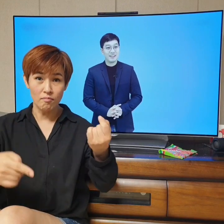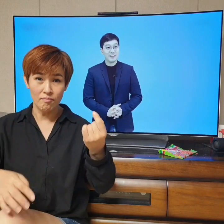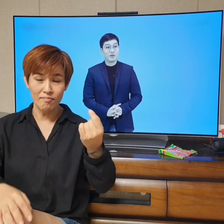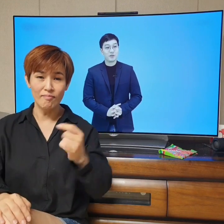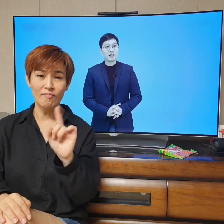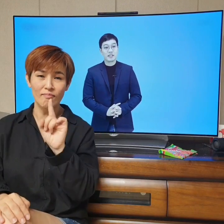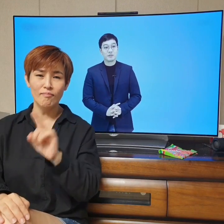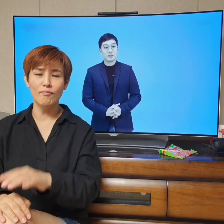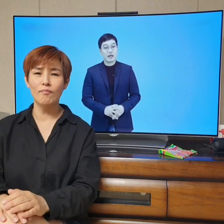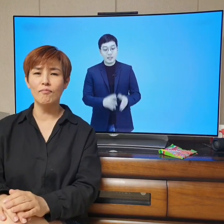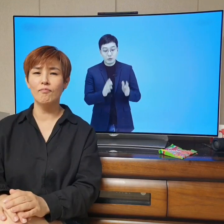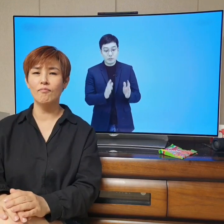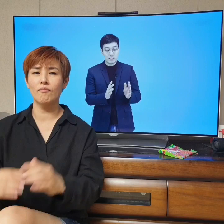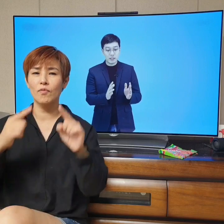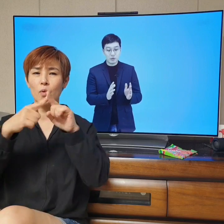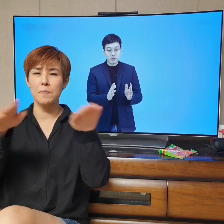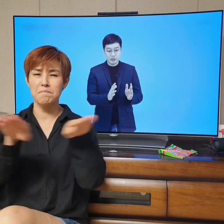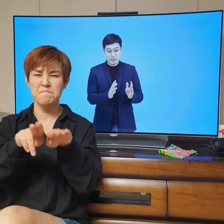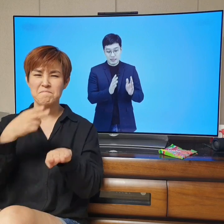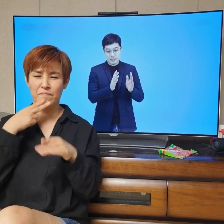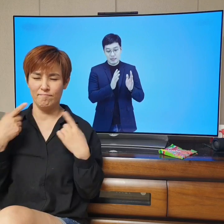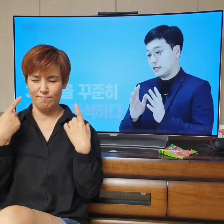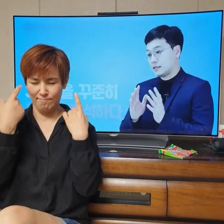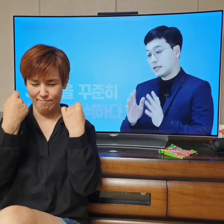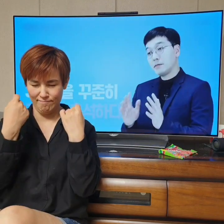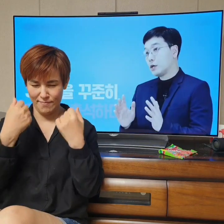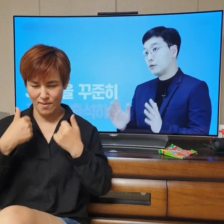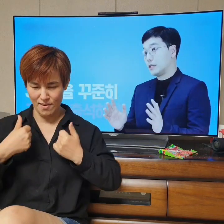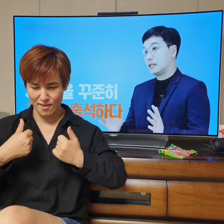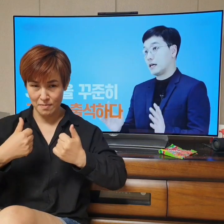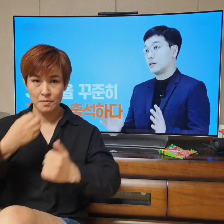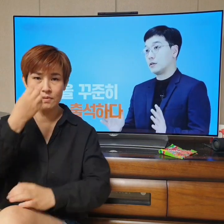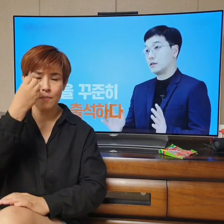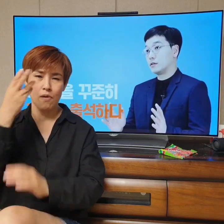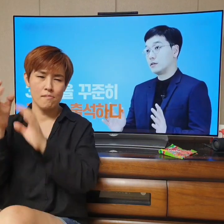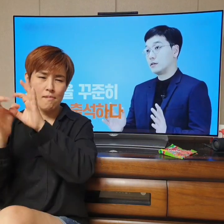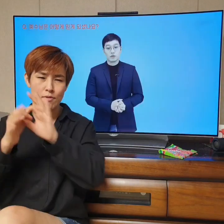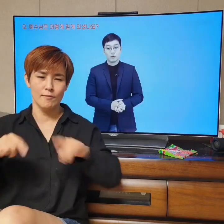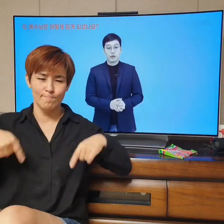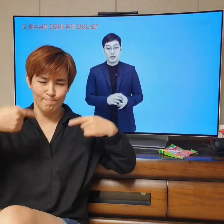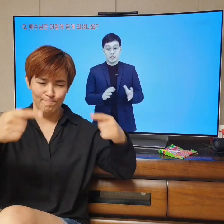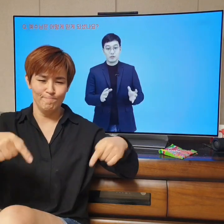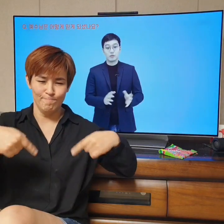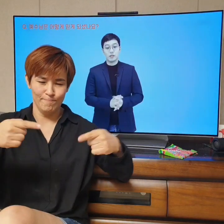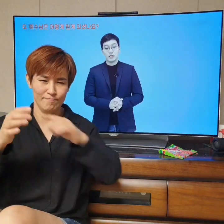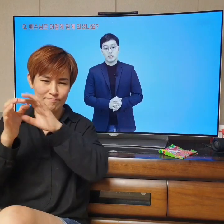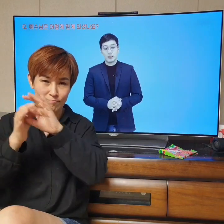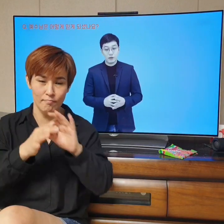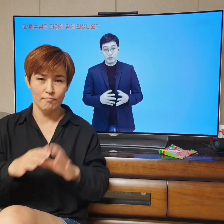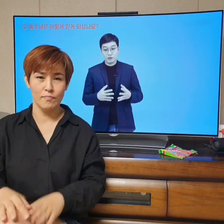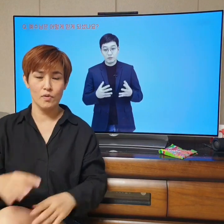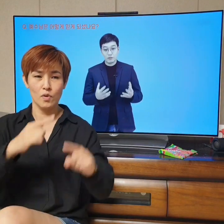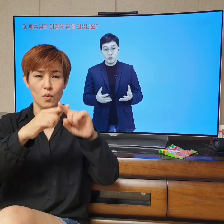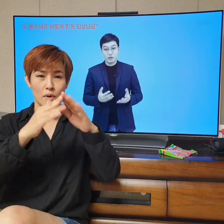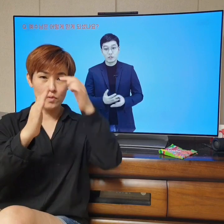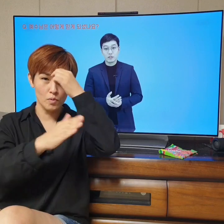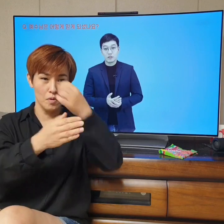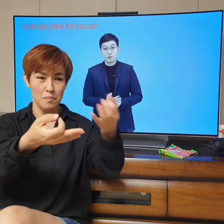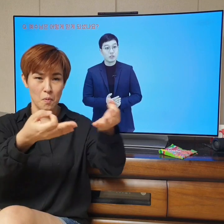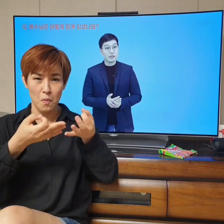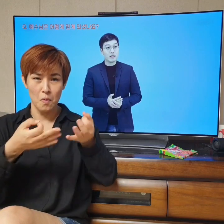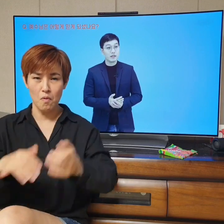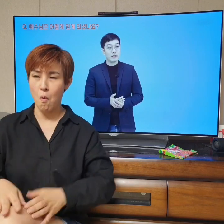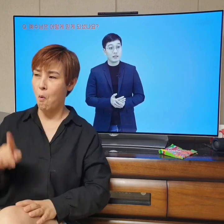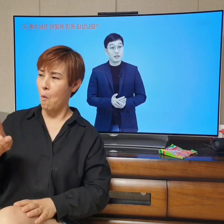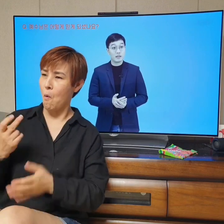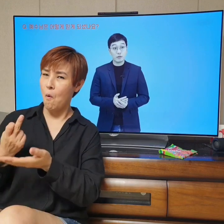했으니 어떻게 했겠습니까? 한 주도 빠지지 않고 3개월을 내리 나간 거예요. 교회 식구들이 우리 이